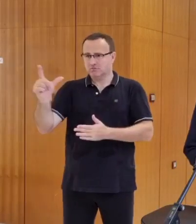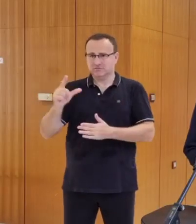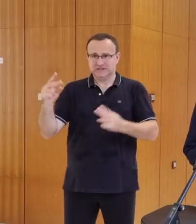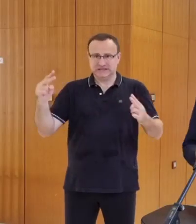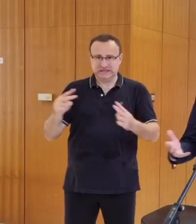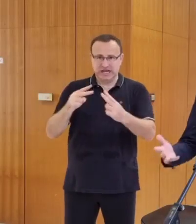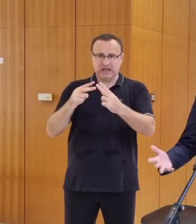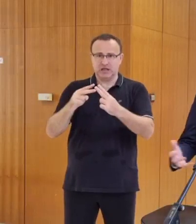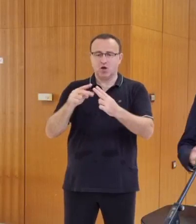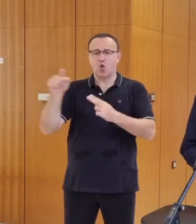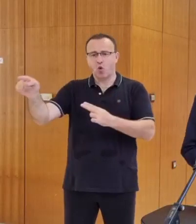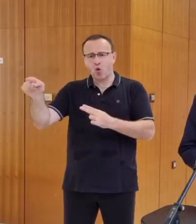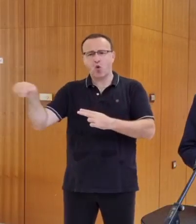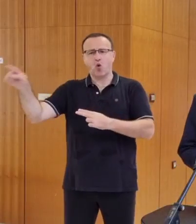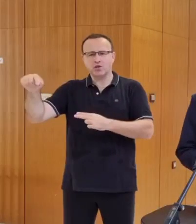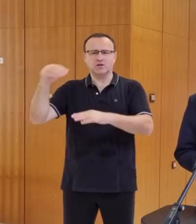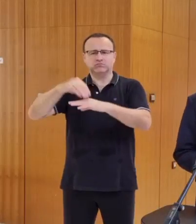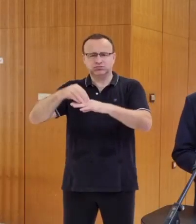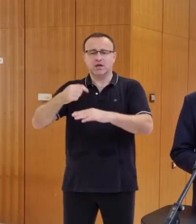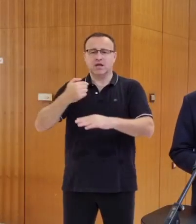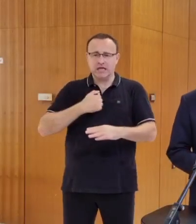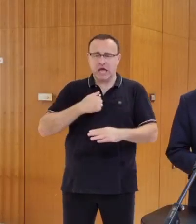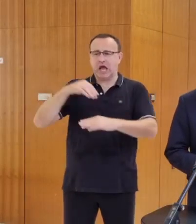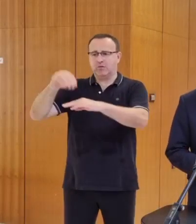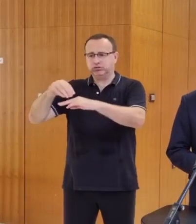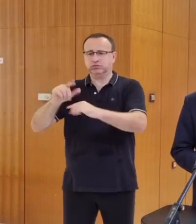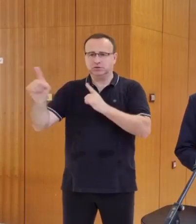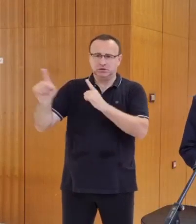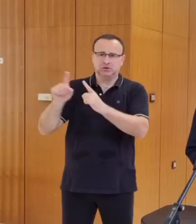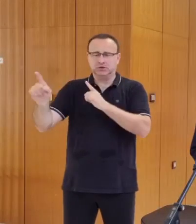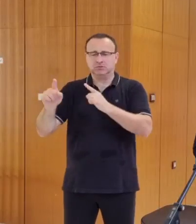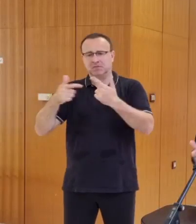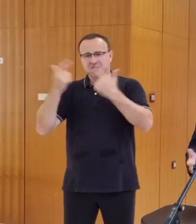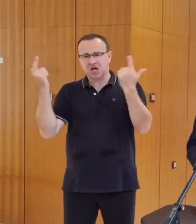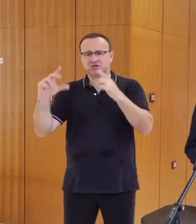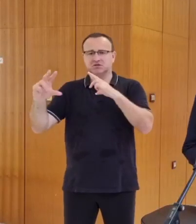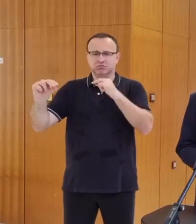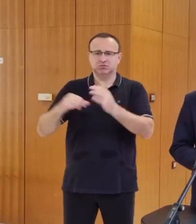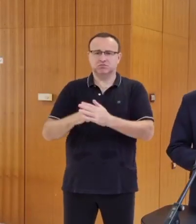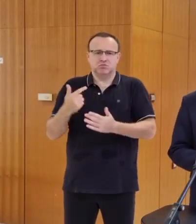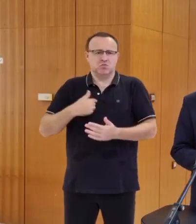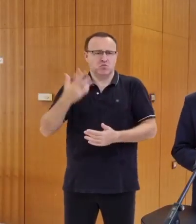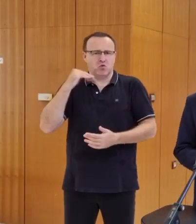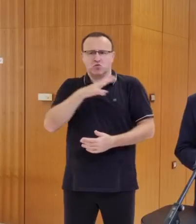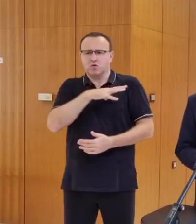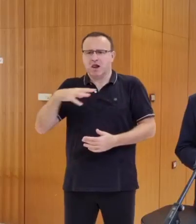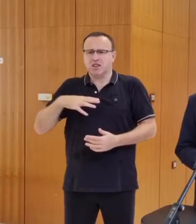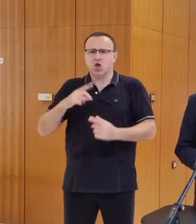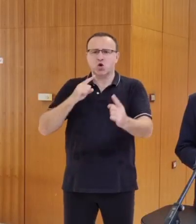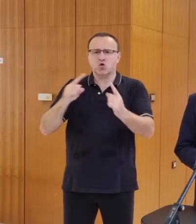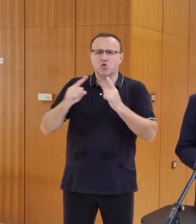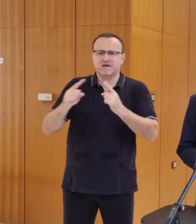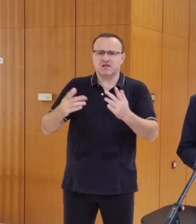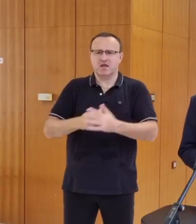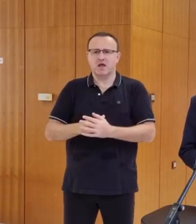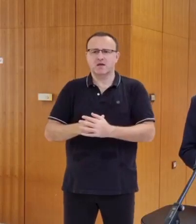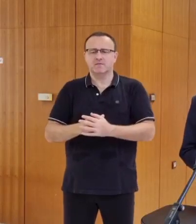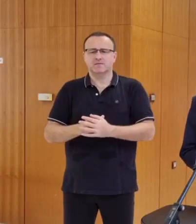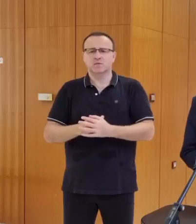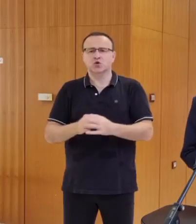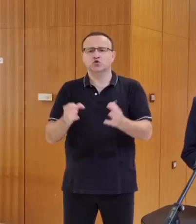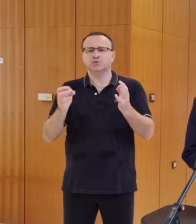som im vydeklaroval. Oni mali samozrejme takisto otázky, takže myslím si, že to bolo také klasické rokovanie top